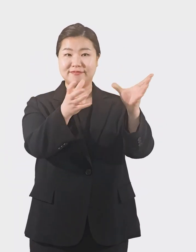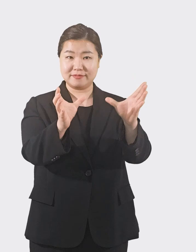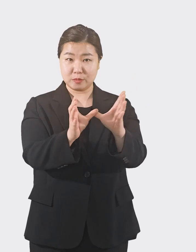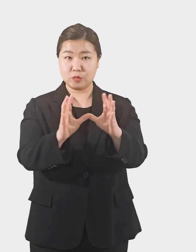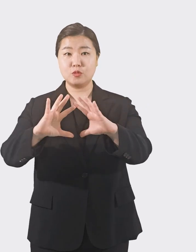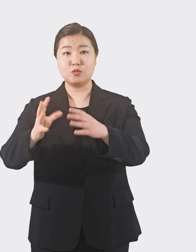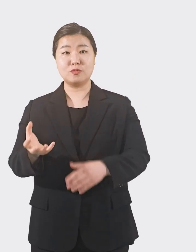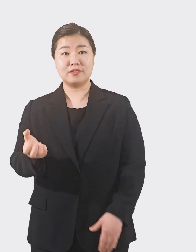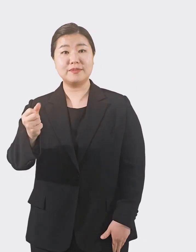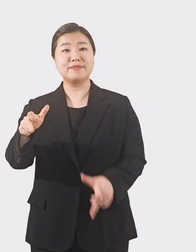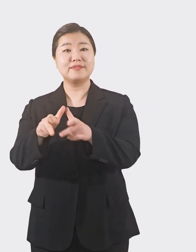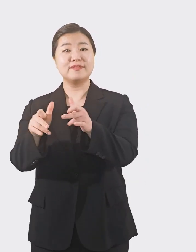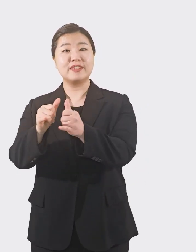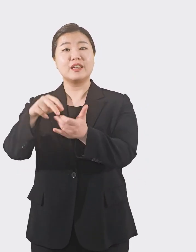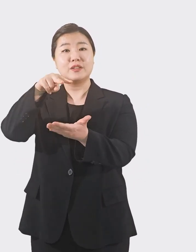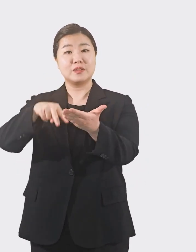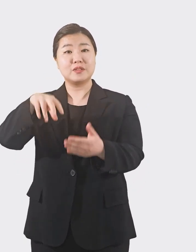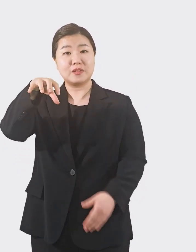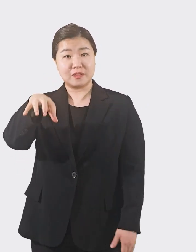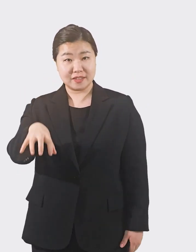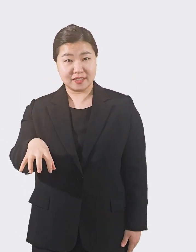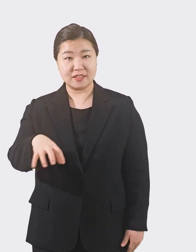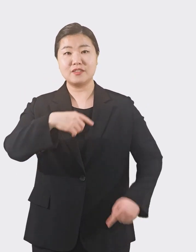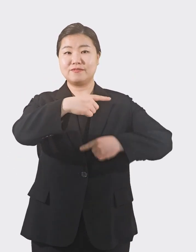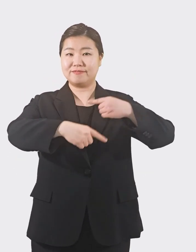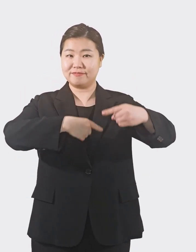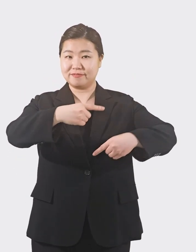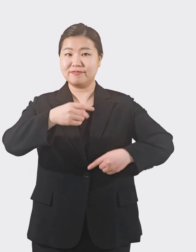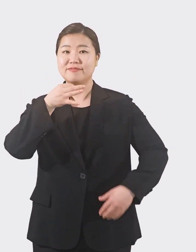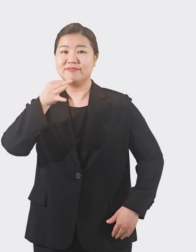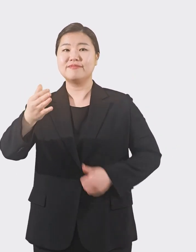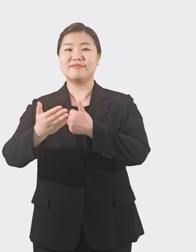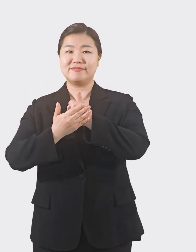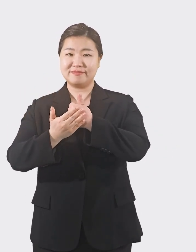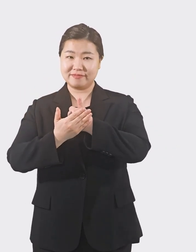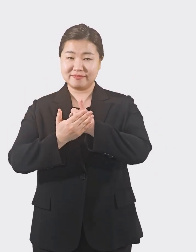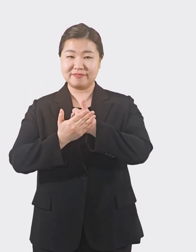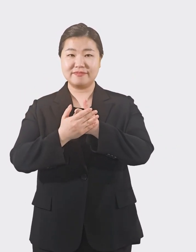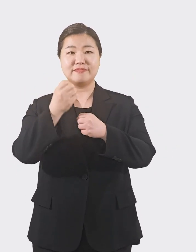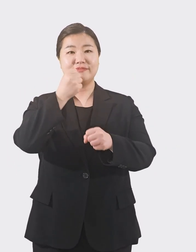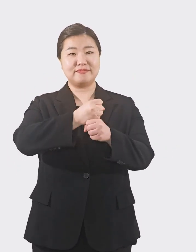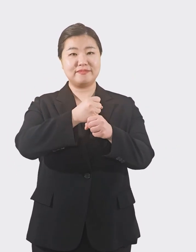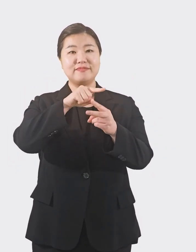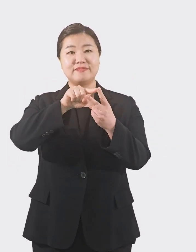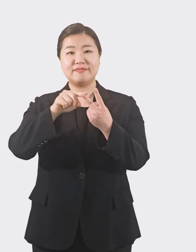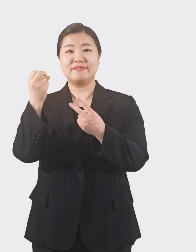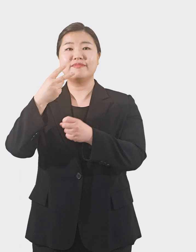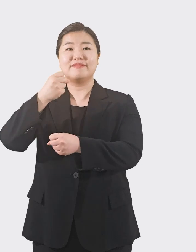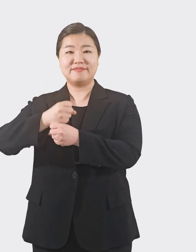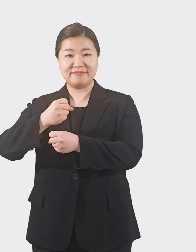문화체육관광부 국립장애인도서관의 수어, 음성 지원을 받아 제작, 재구성한 것입니다.